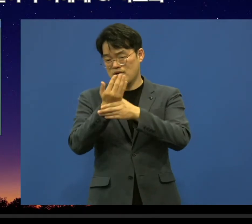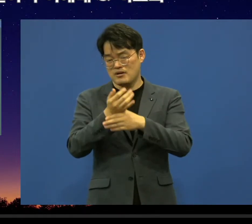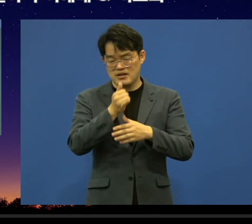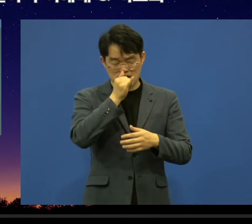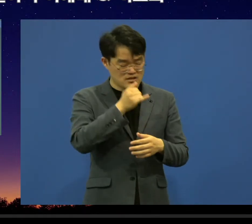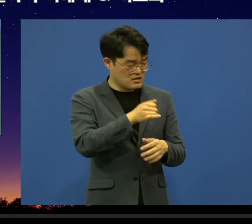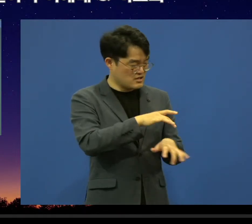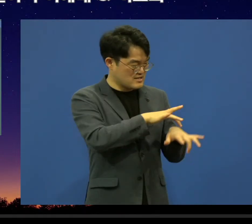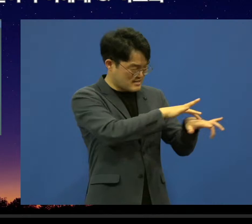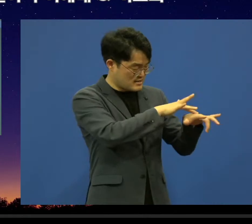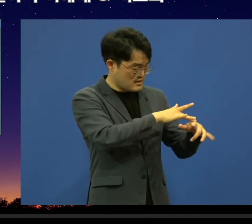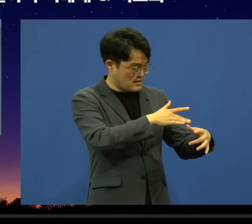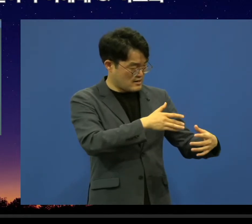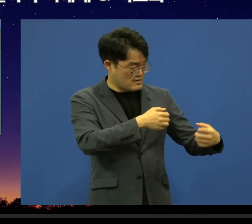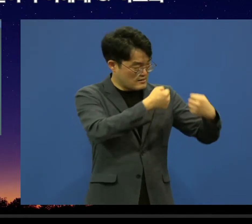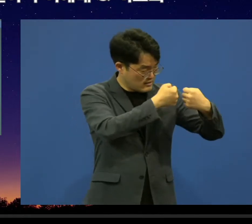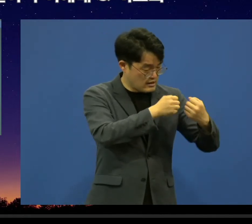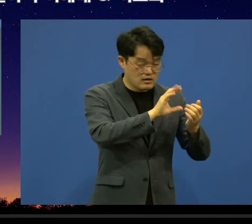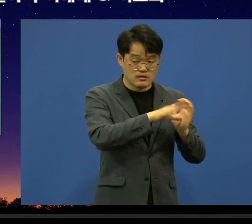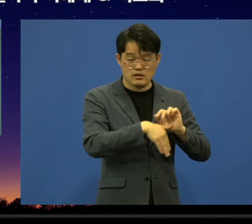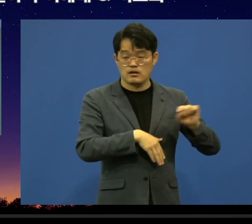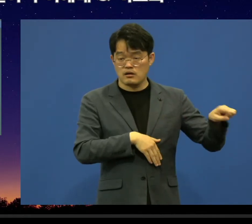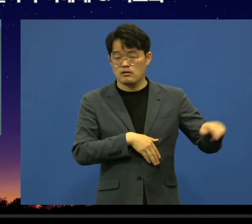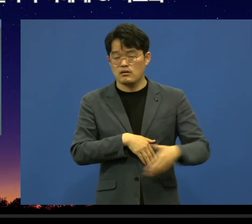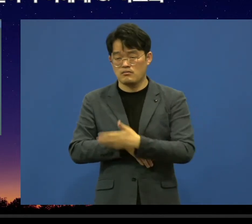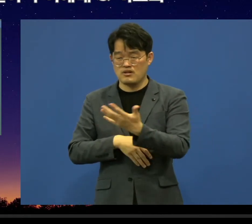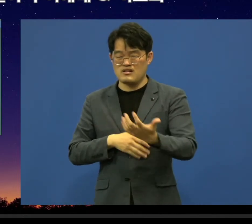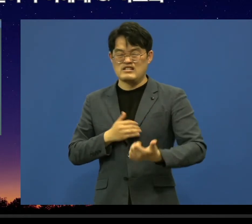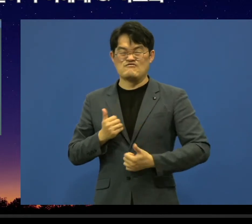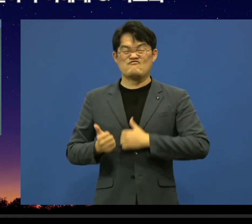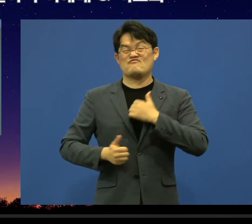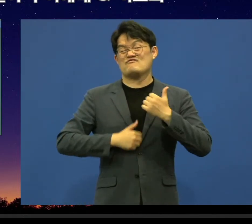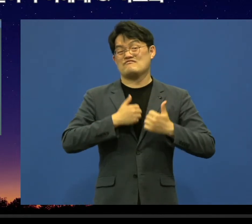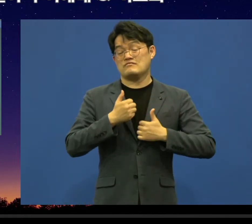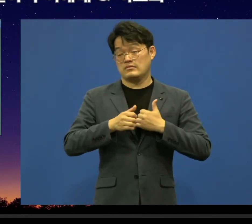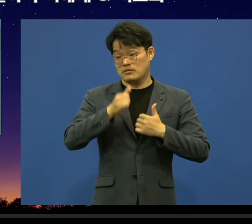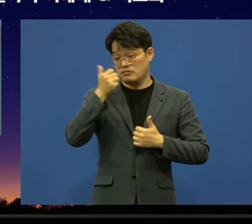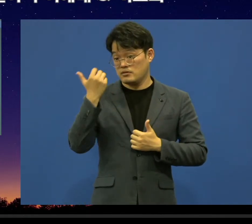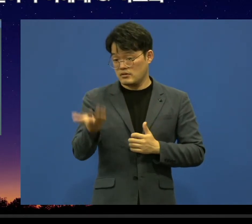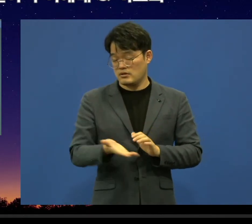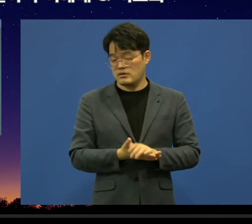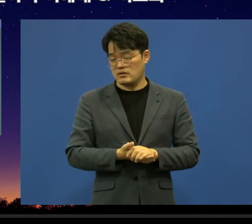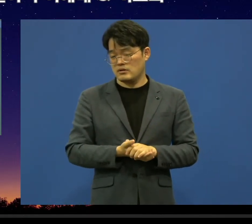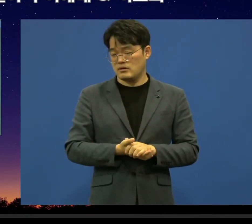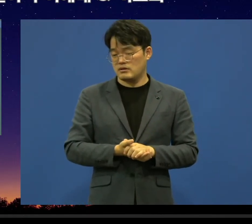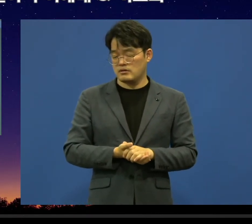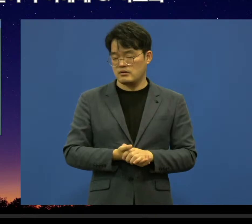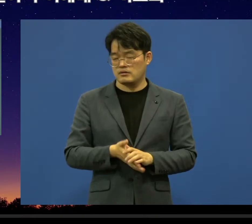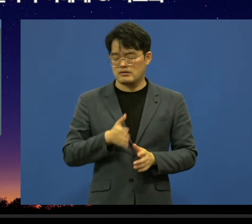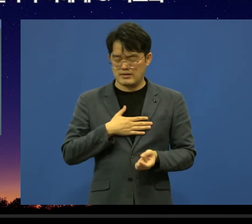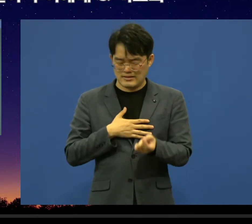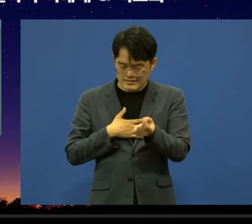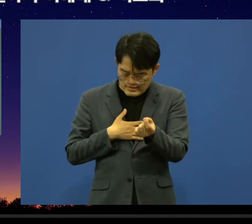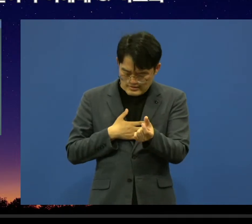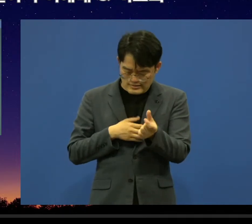상대하며 분노하고 계십니까? 작은 풍파에도 내 마음이 요동치는 나의 작은 믿음